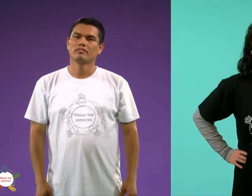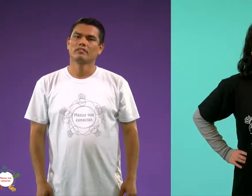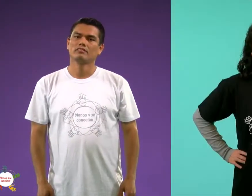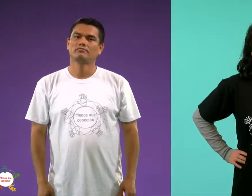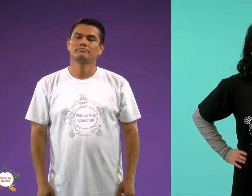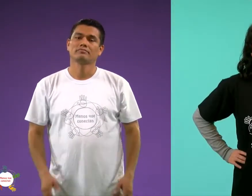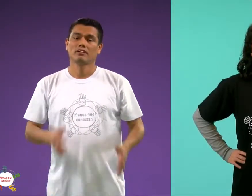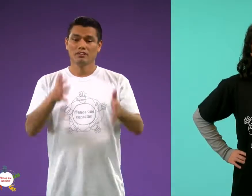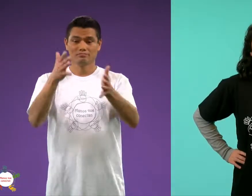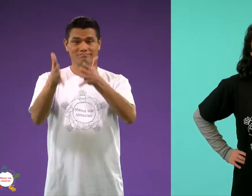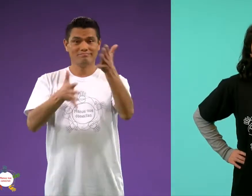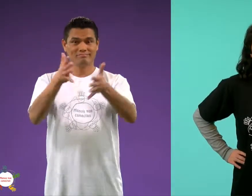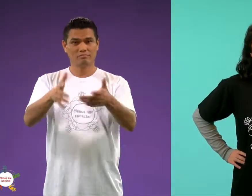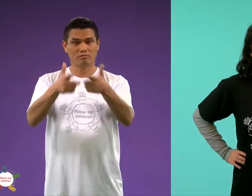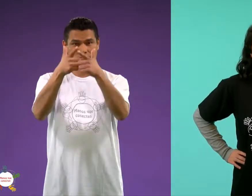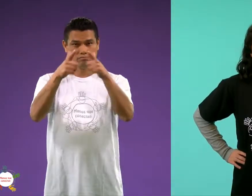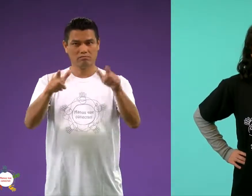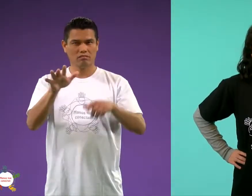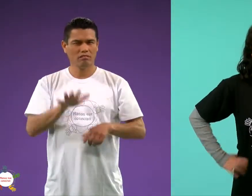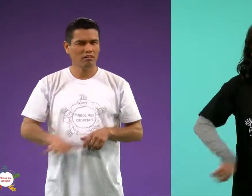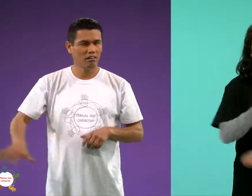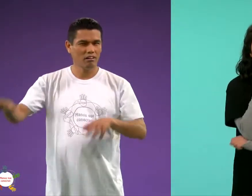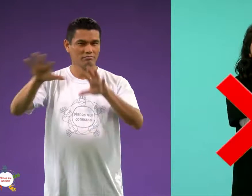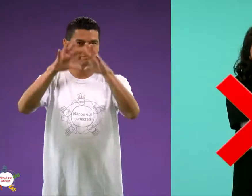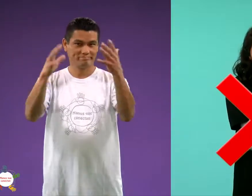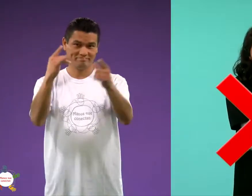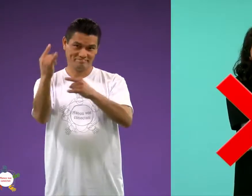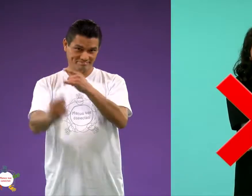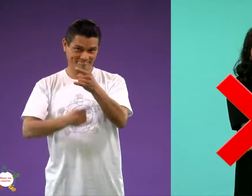Las lenguas de señas son universales.